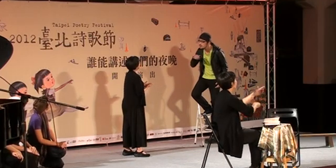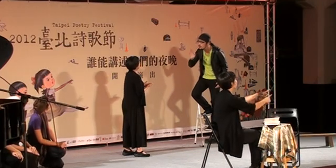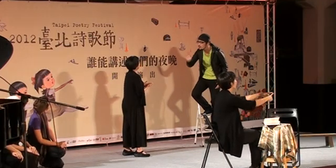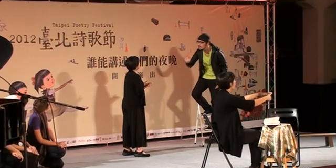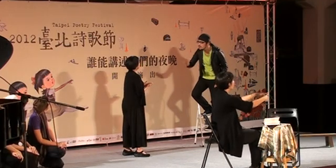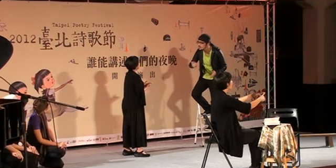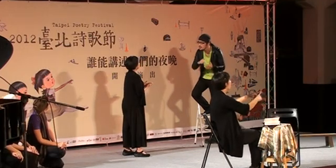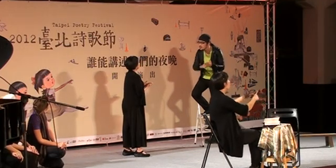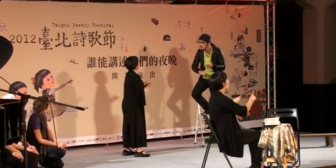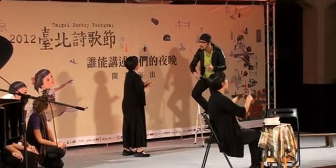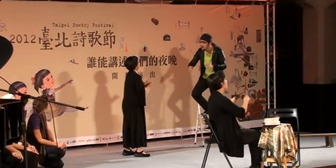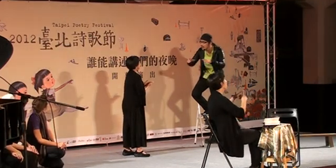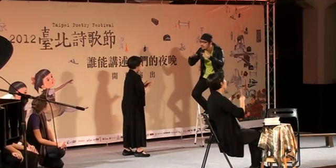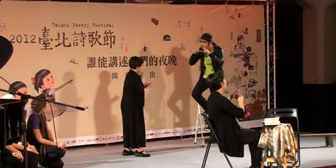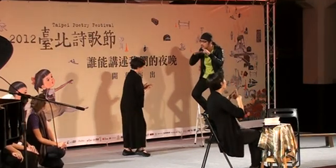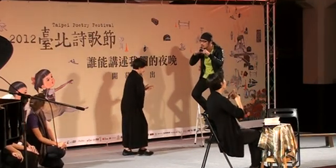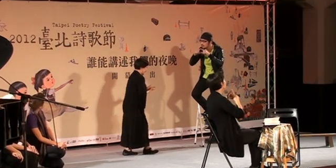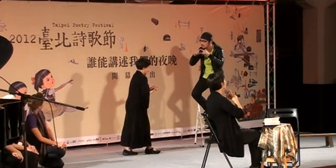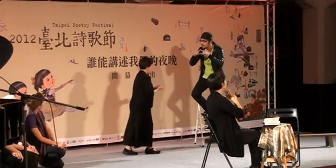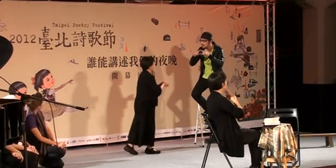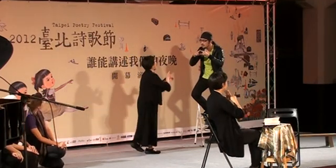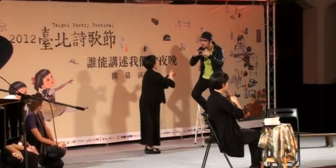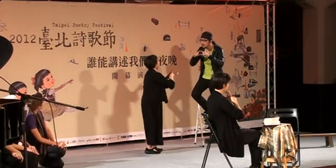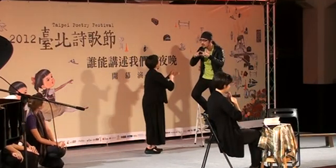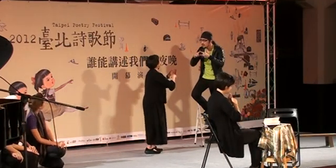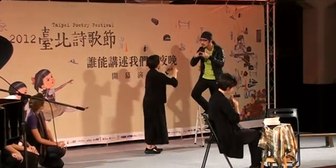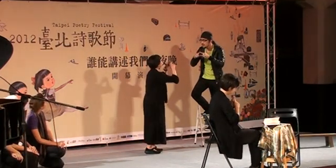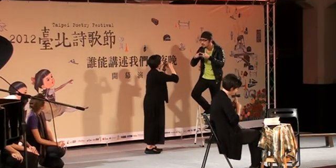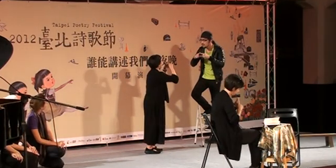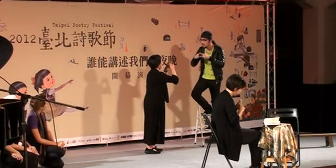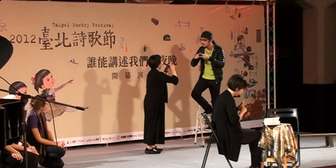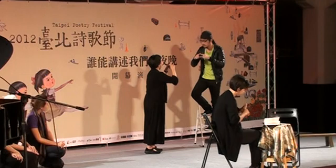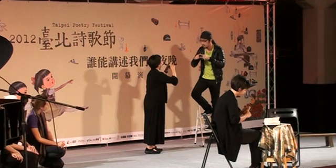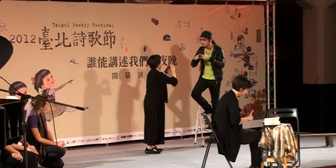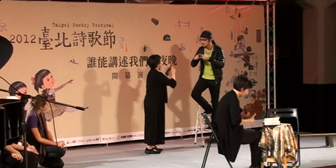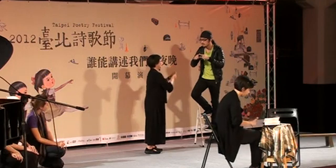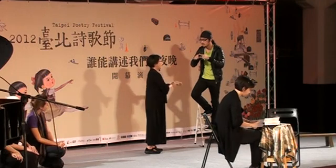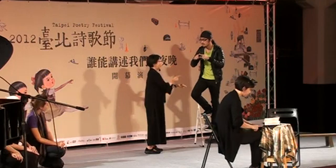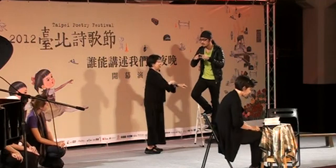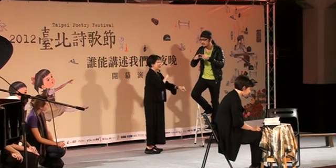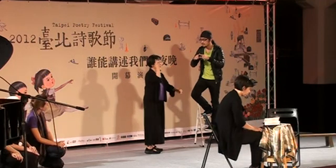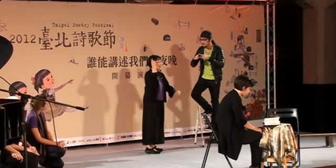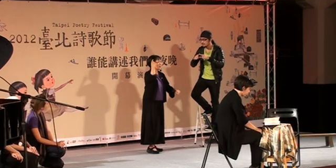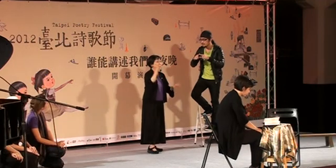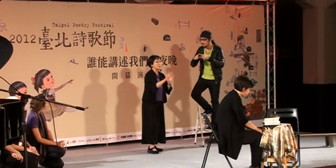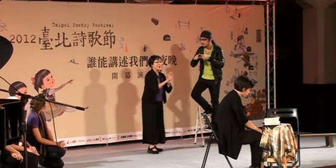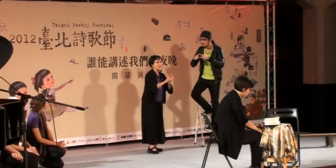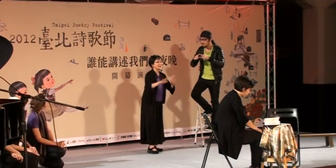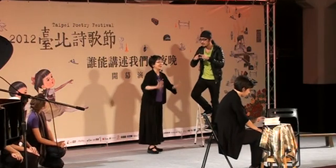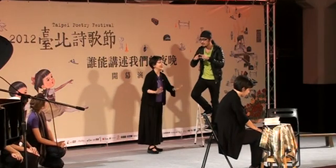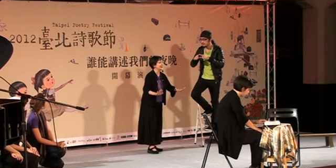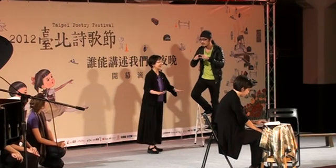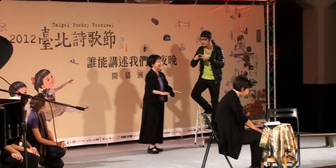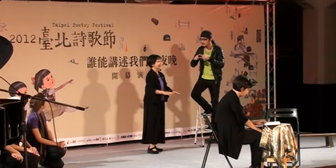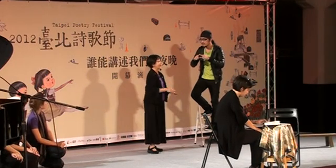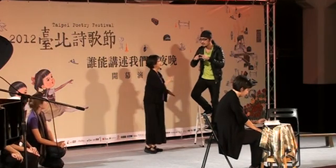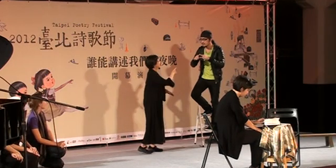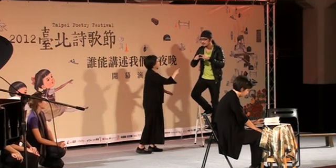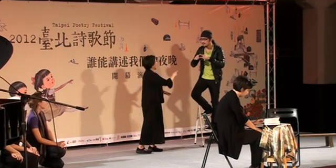有个比较简单的答案？ 简单的答案，从头表演到现在了，你还